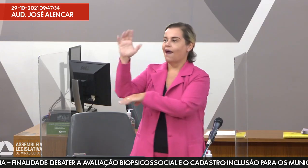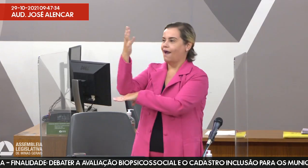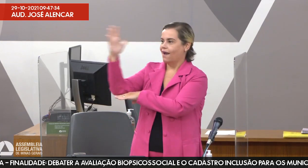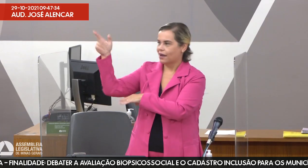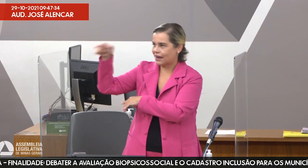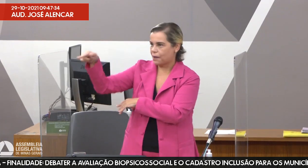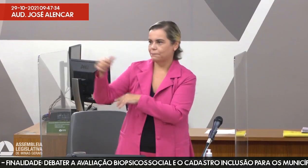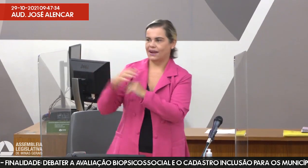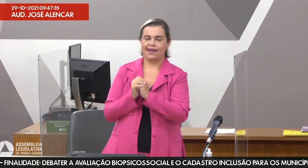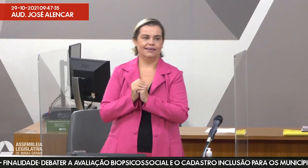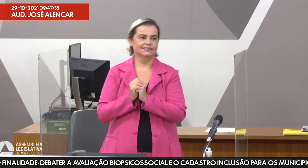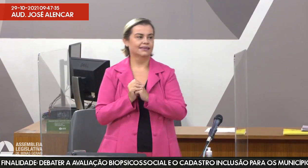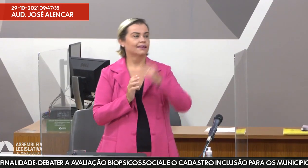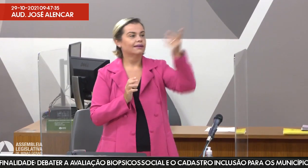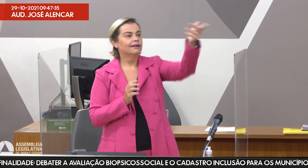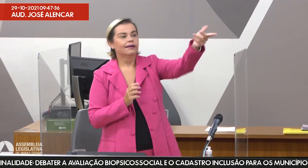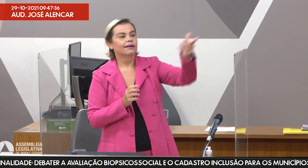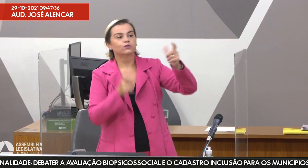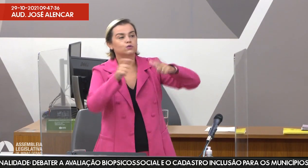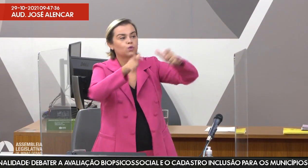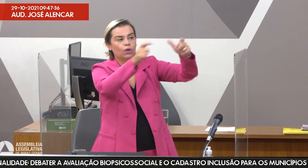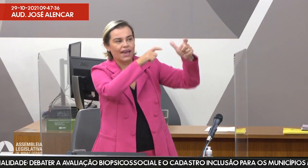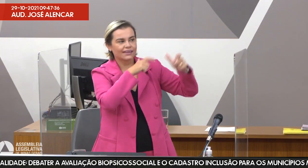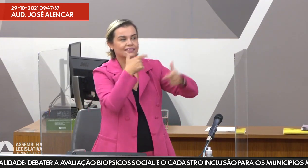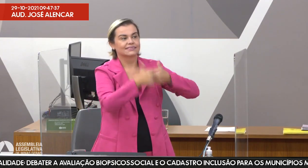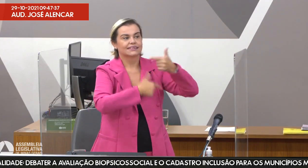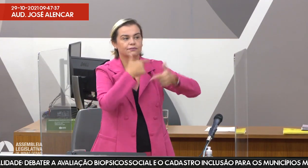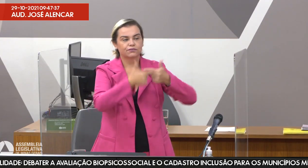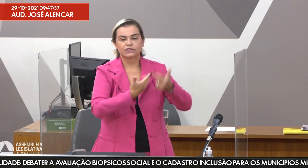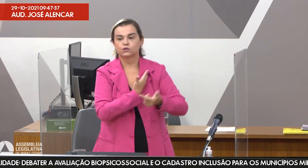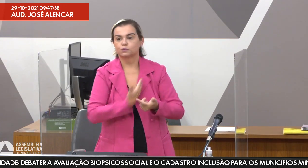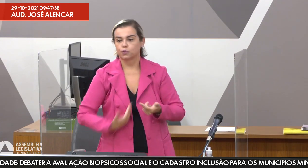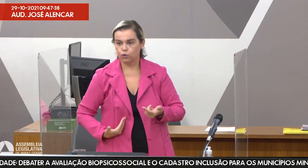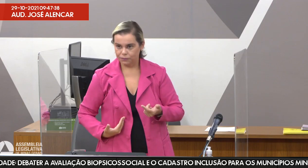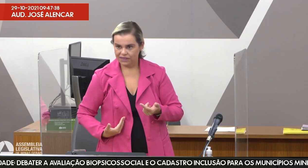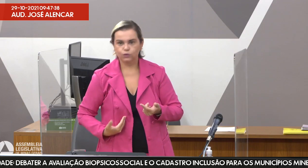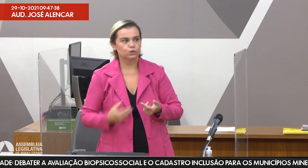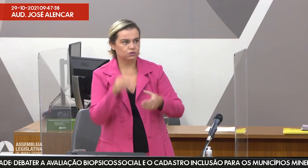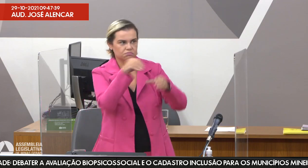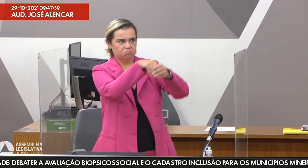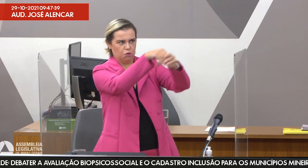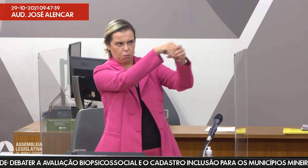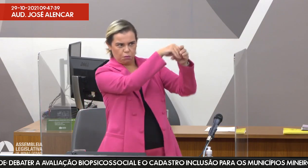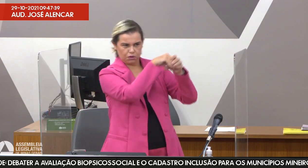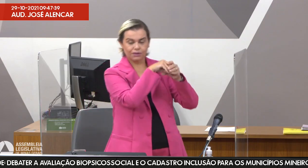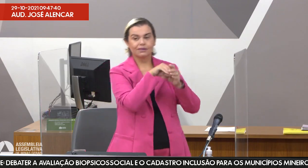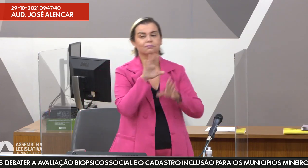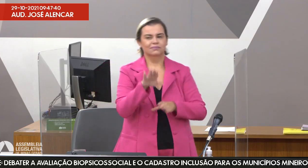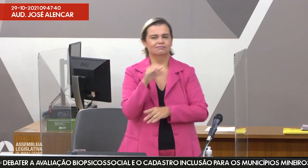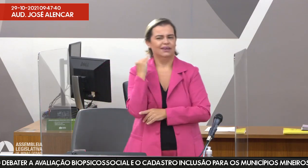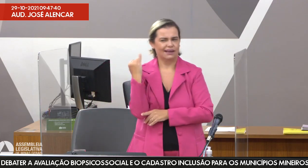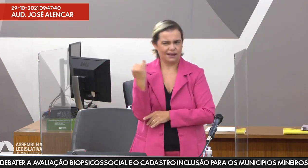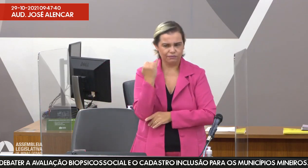mencionou, ali na praça, em outros serviços públicos.